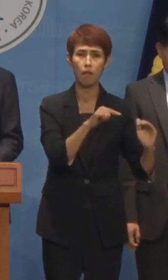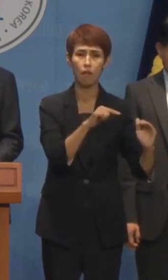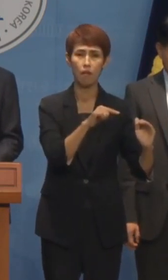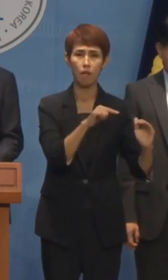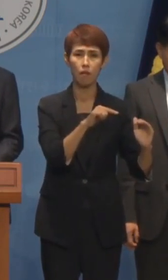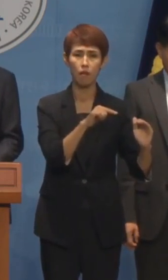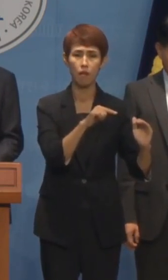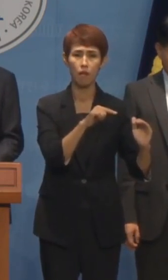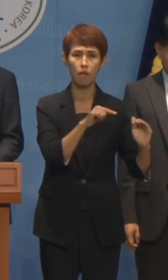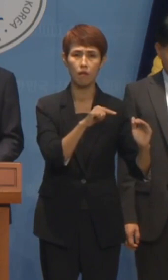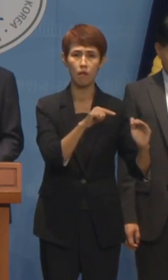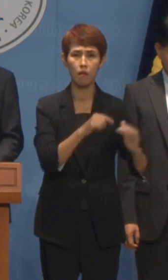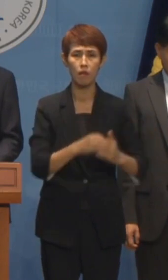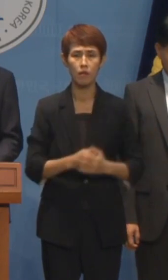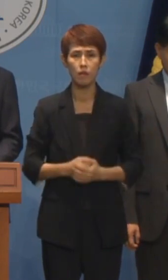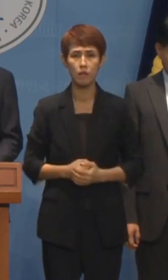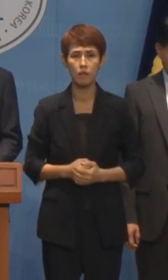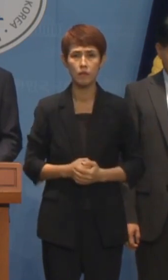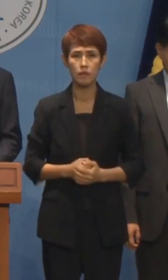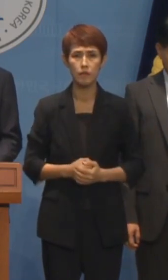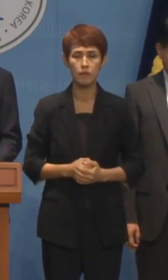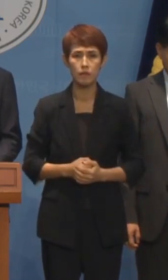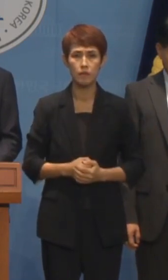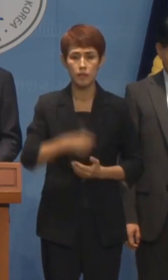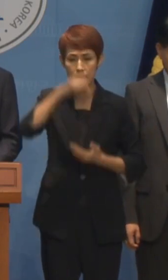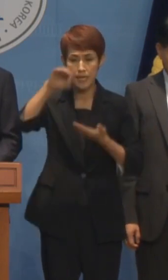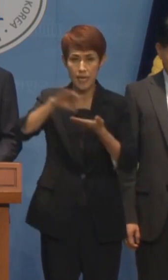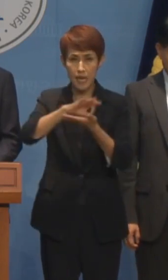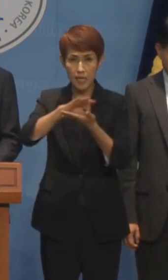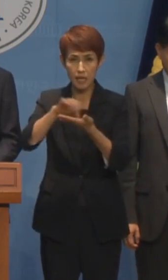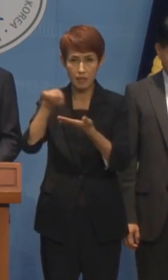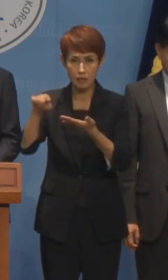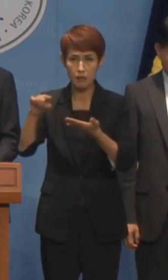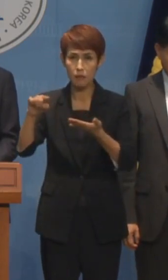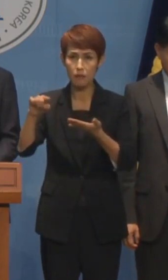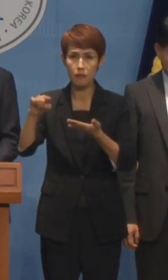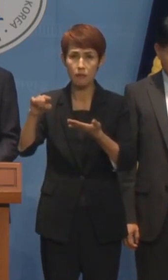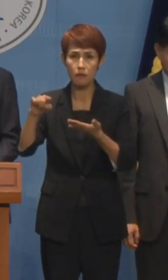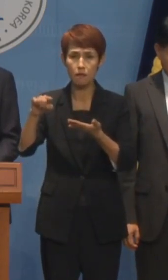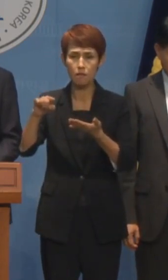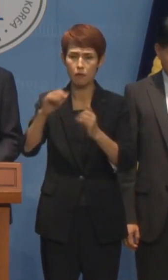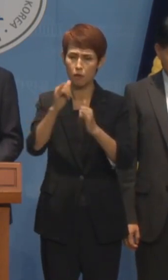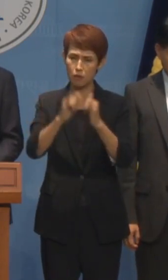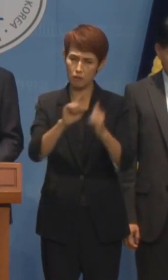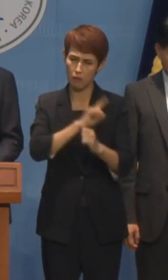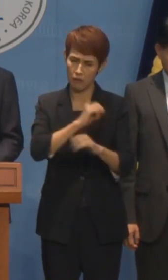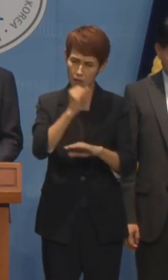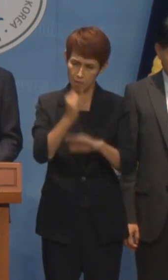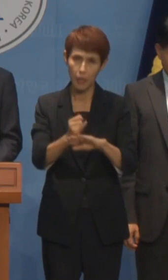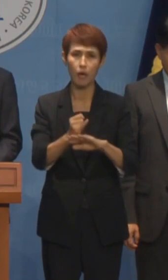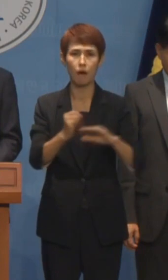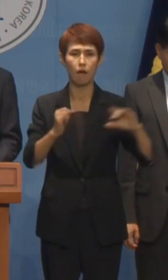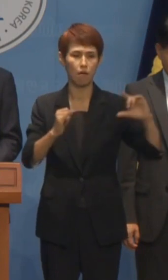1.9%의 증가에 그쳤으며 전체 예산안에서 차지하는 비중 역시 역대 최저 수준인